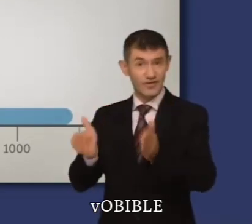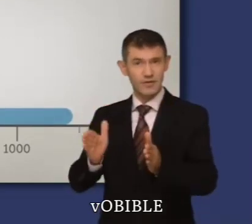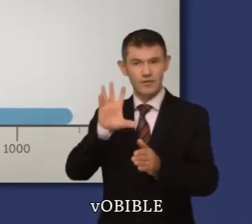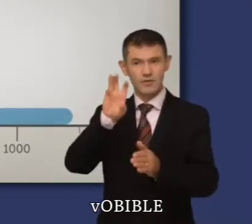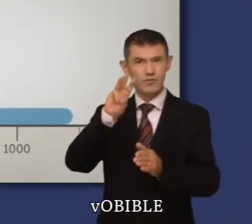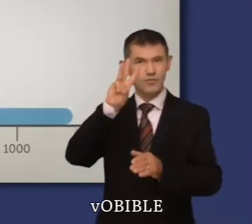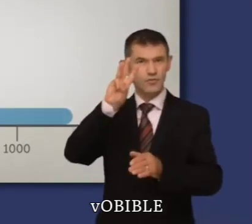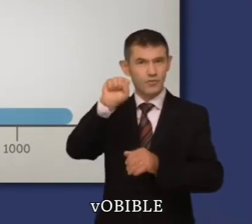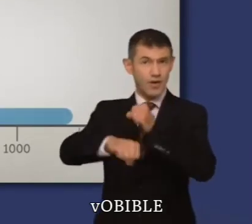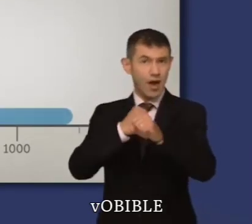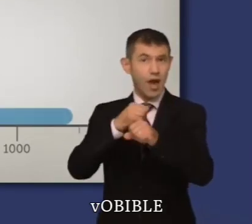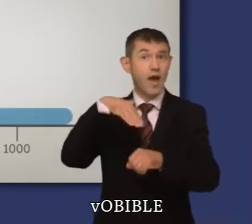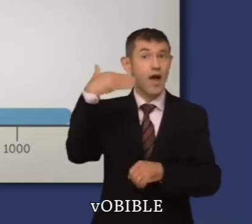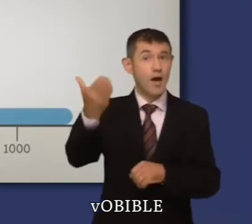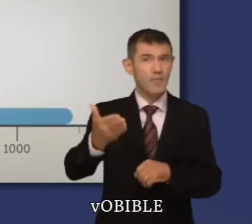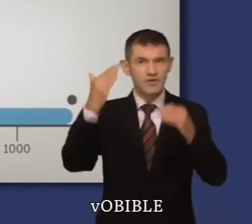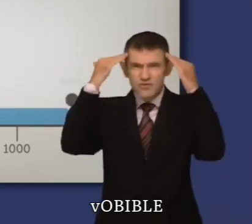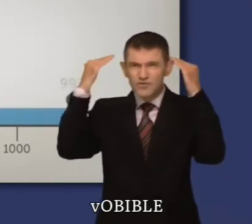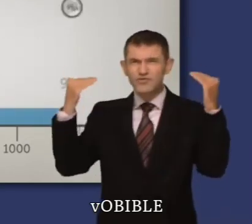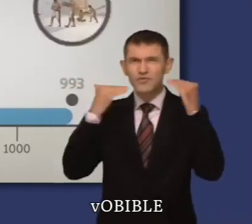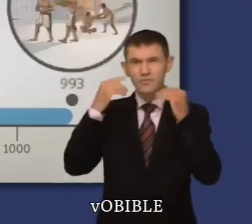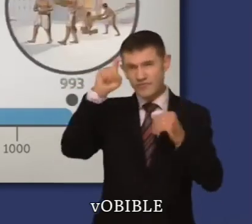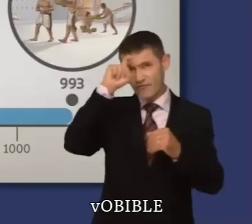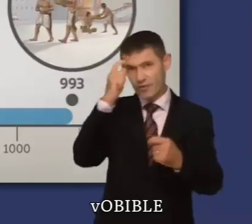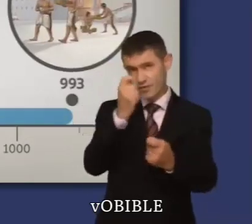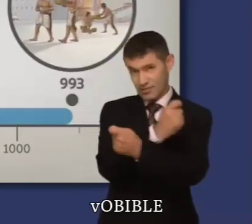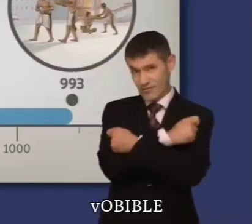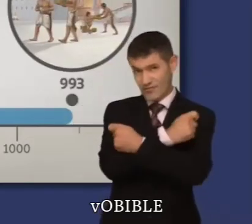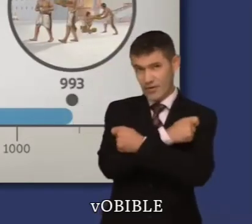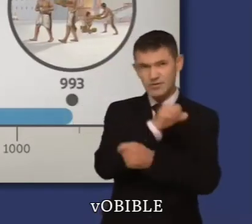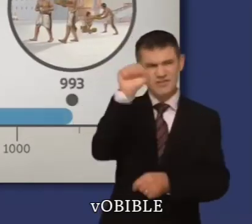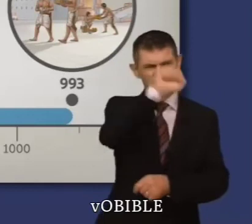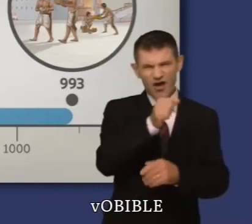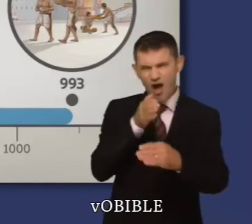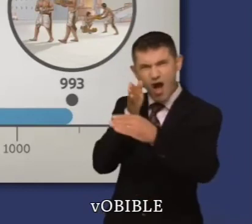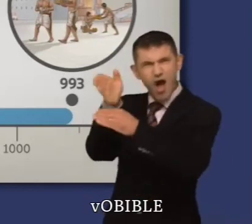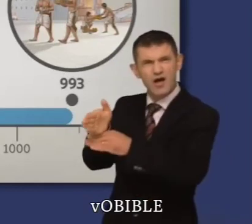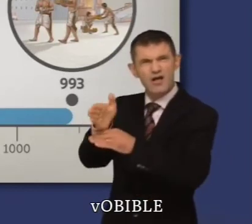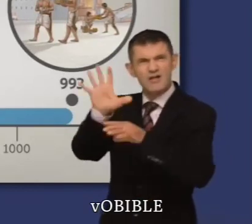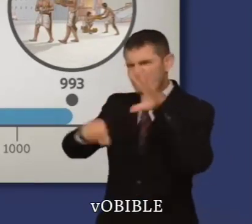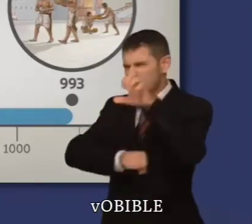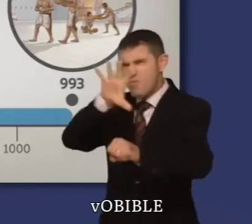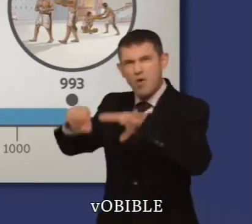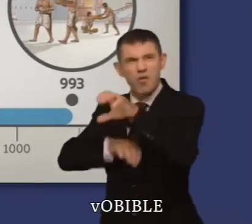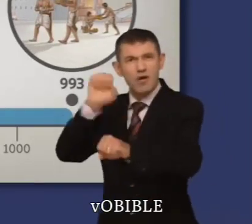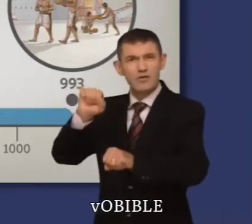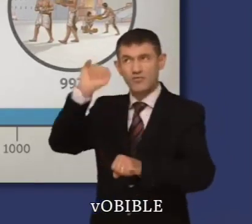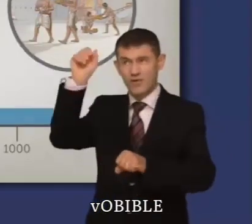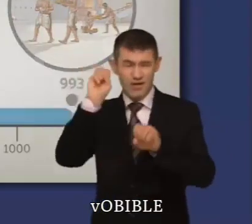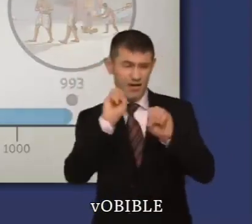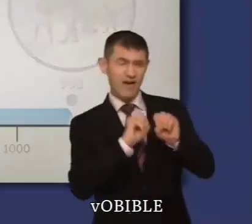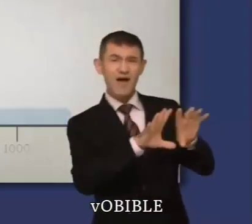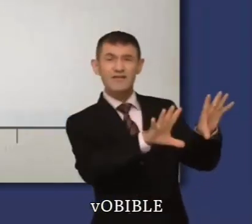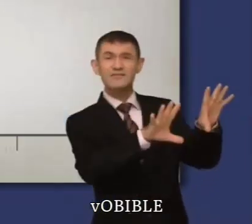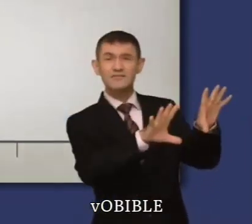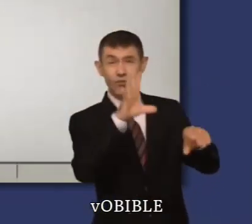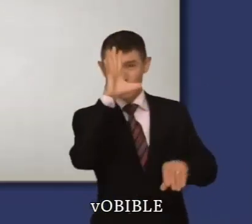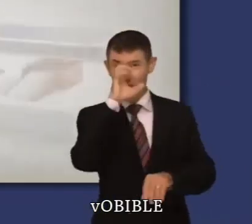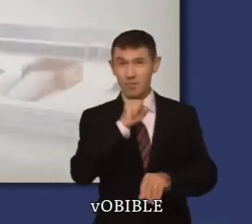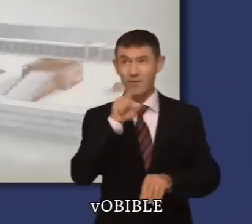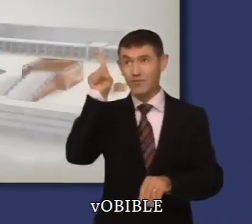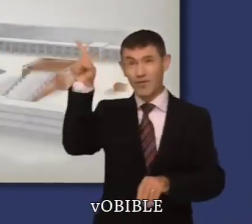peuple. 10 tribus se révoltent et font de Jéroboam leur roi. Roboam, lui, règne uniquement sur